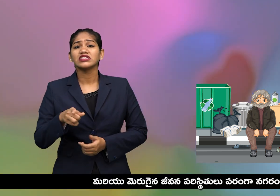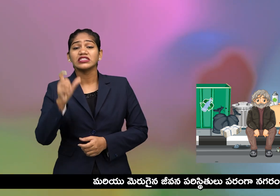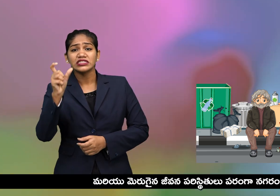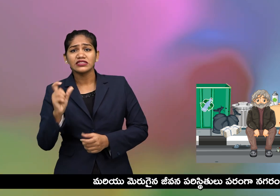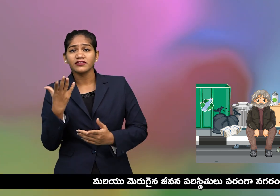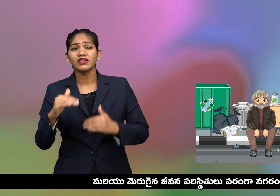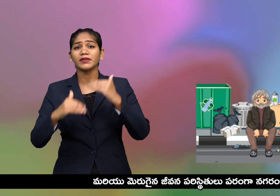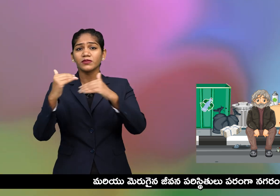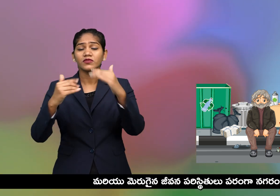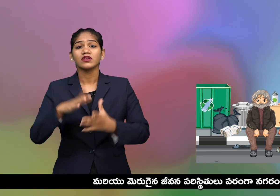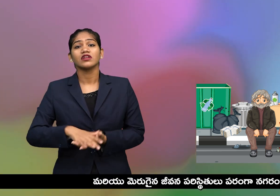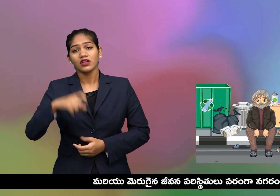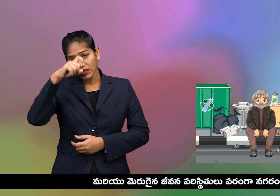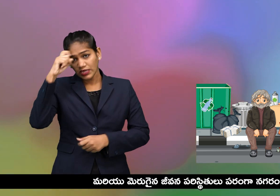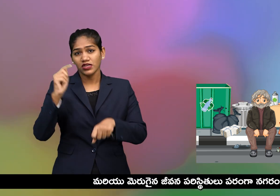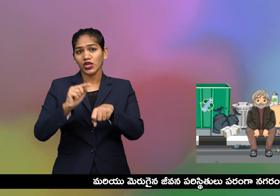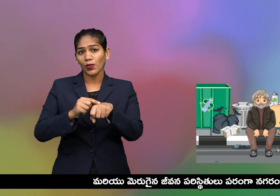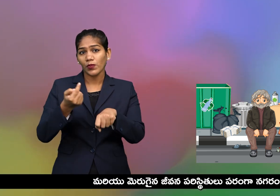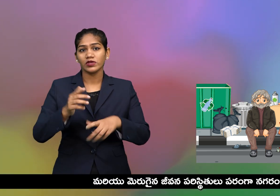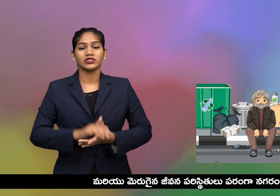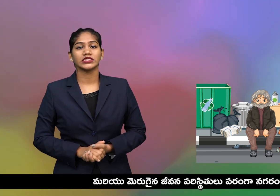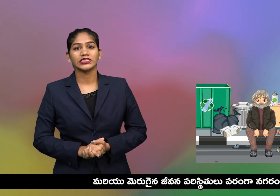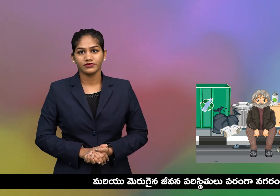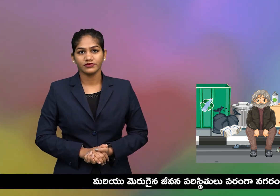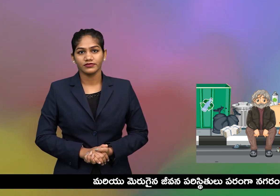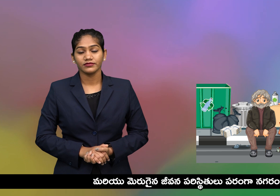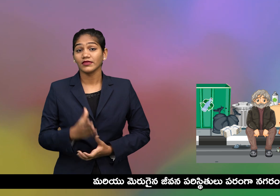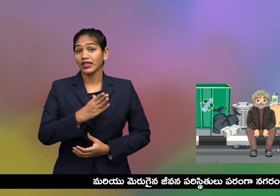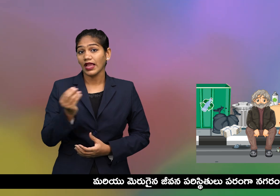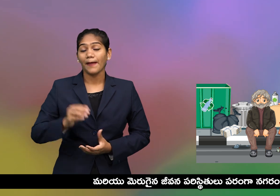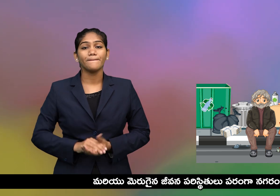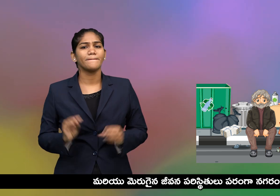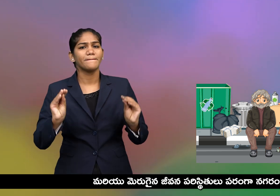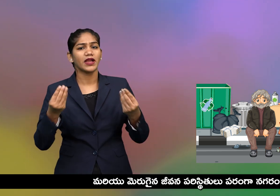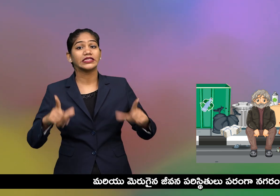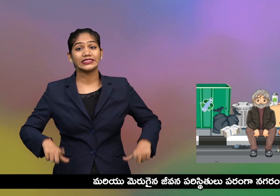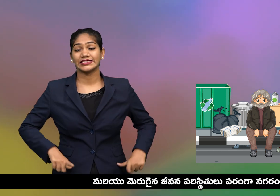మరియు మెరుగైన జీవన పరిస్థితుల పరంగా నగరం యొక్క లాగడం.